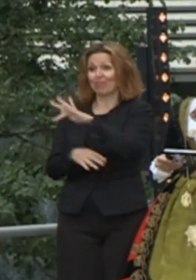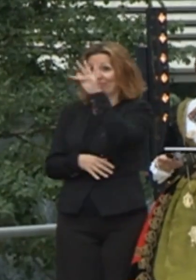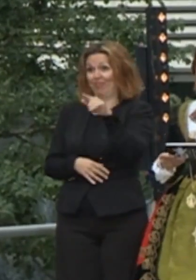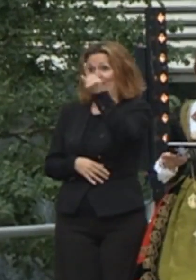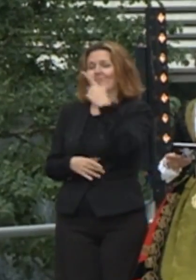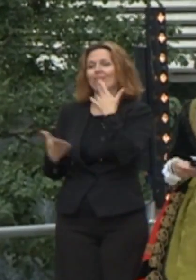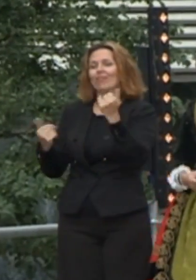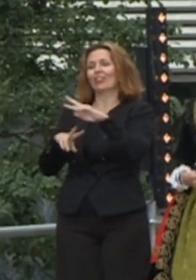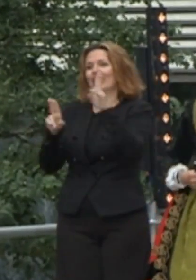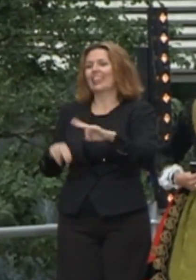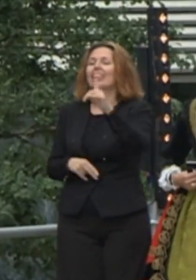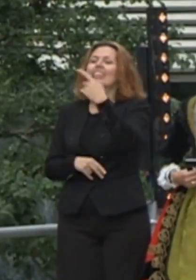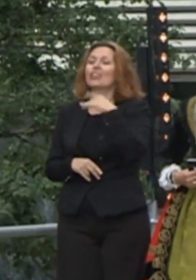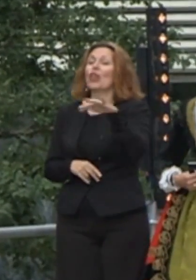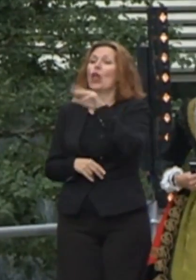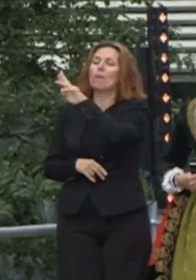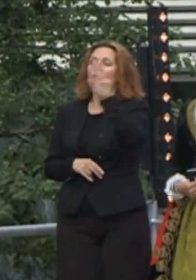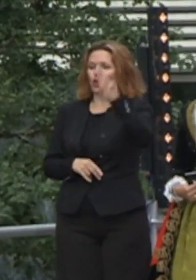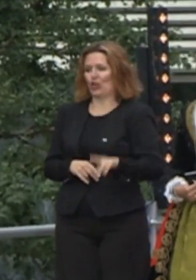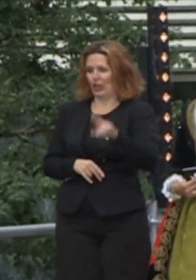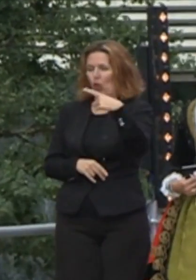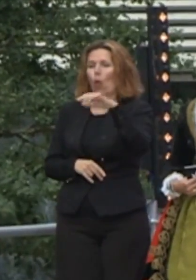ballet folclórico Guarionets de Puerto Rico.